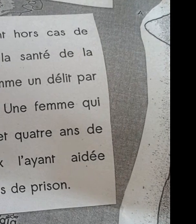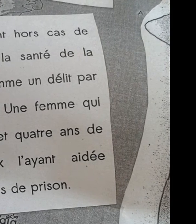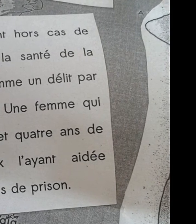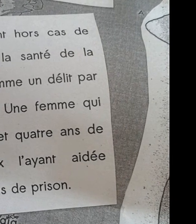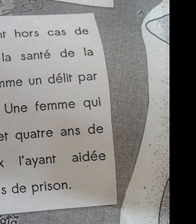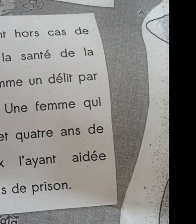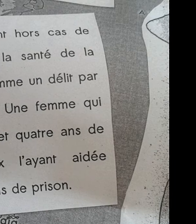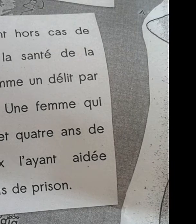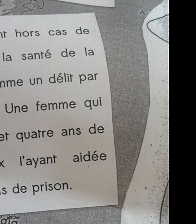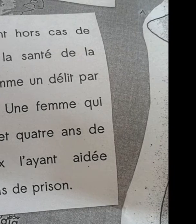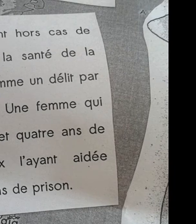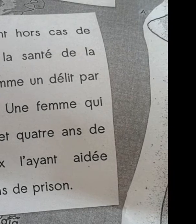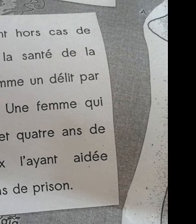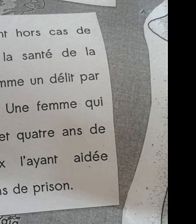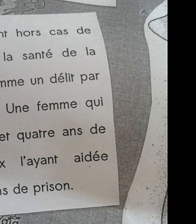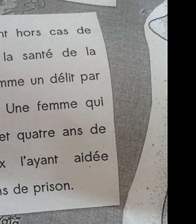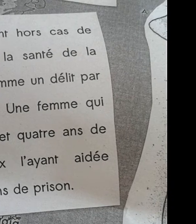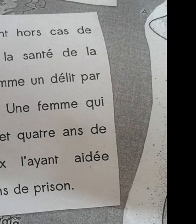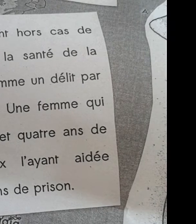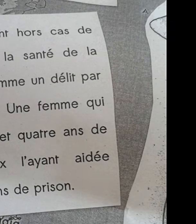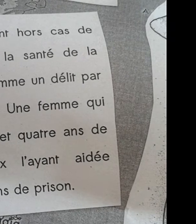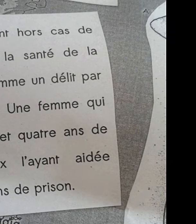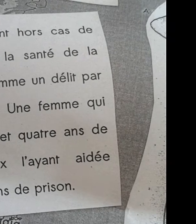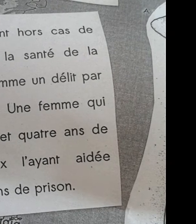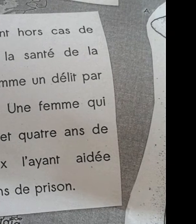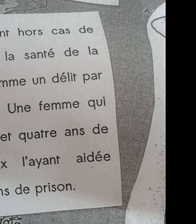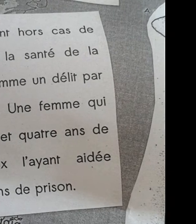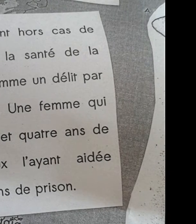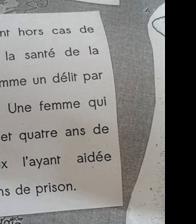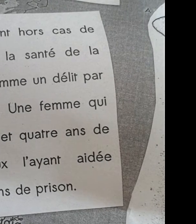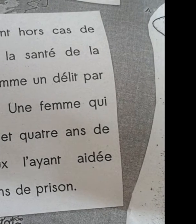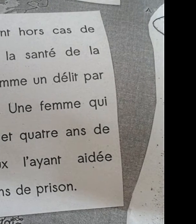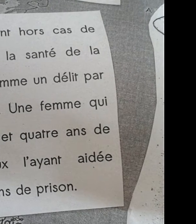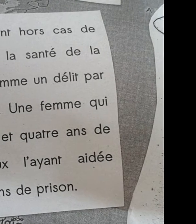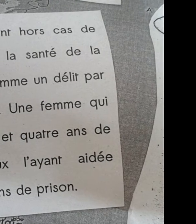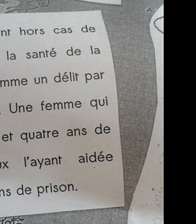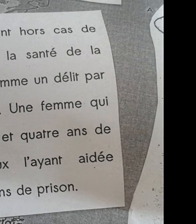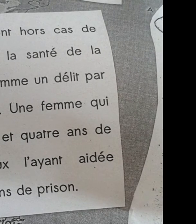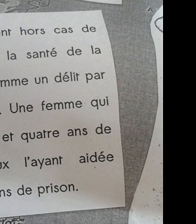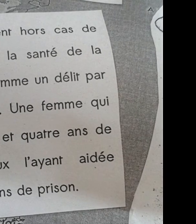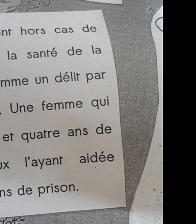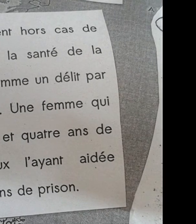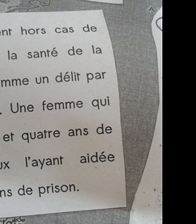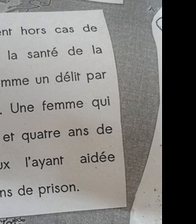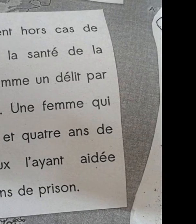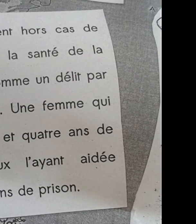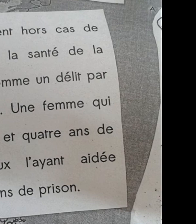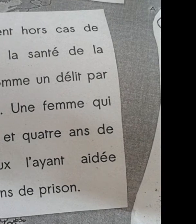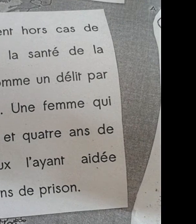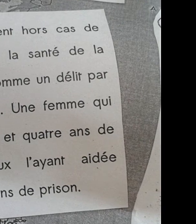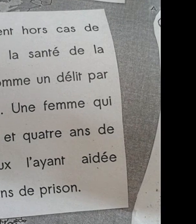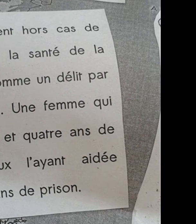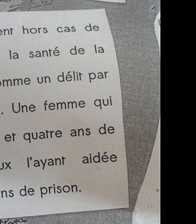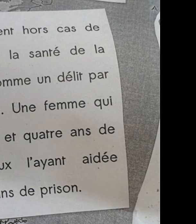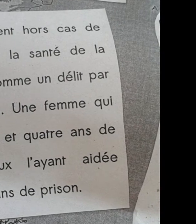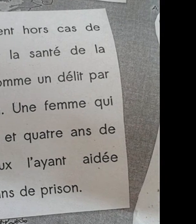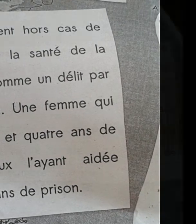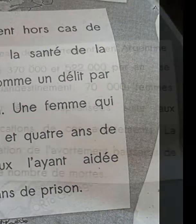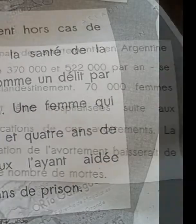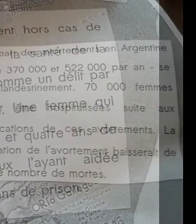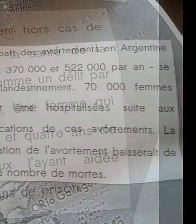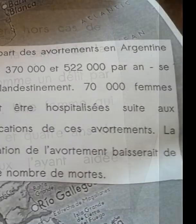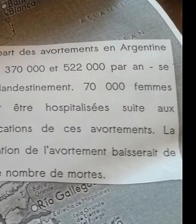cuerpo. Mis entrañas donde habito, el lugar donde provengo, mi terreno, lo más mío. Los pilares donde erguida yo